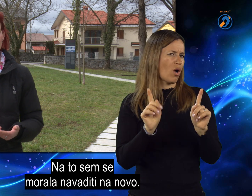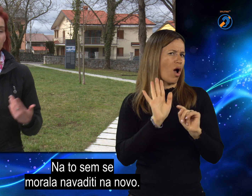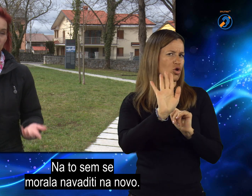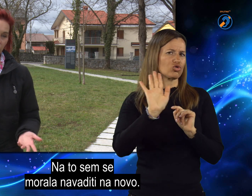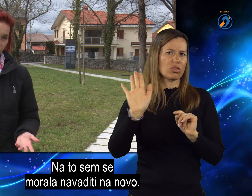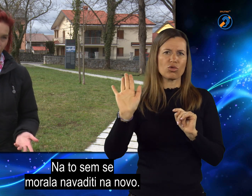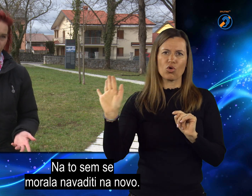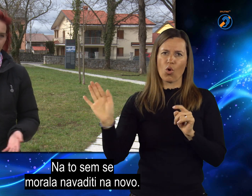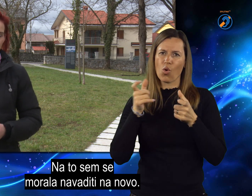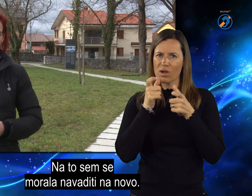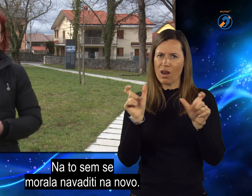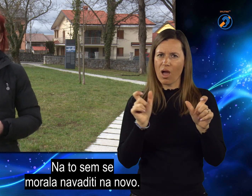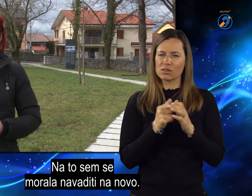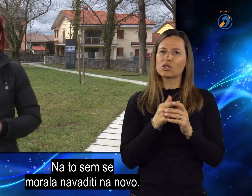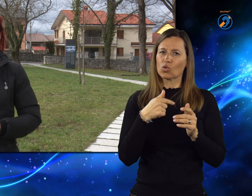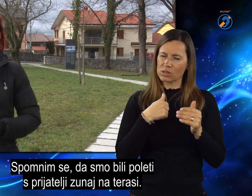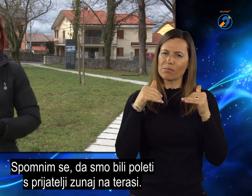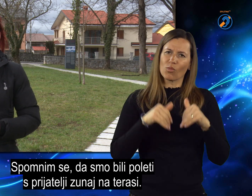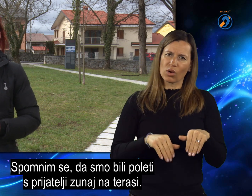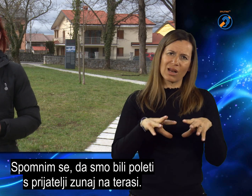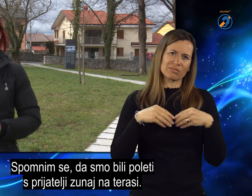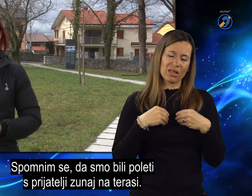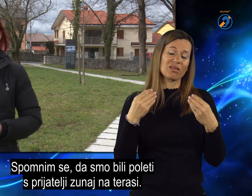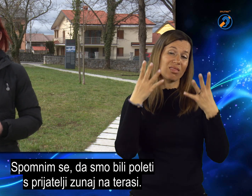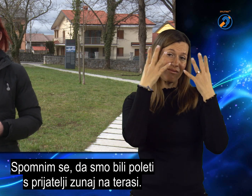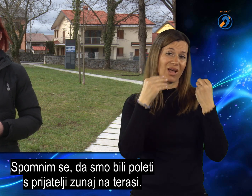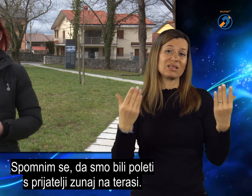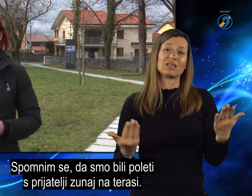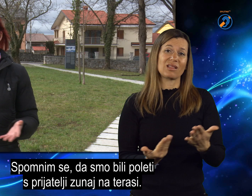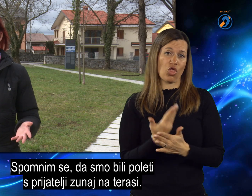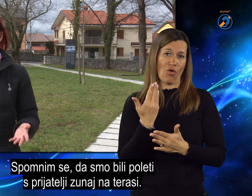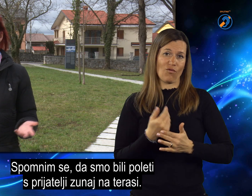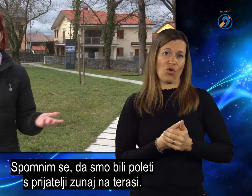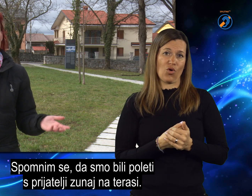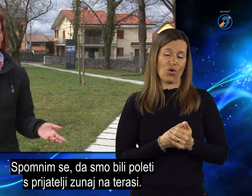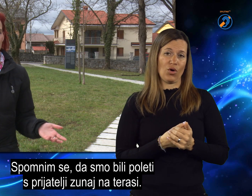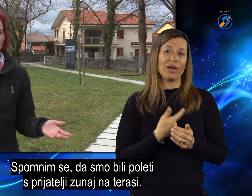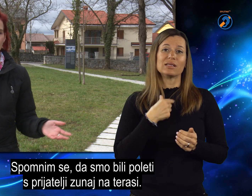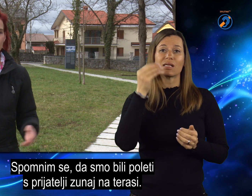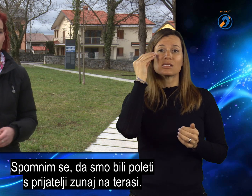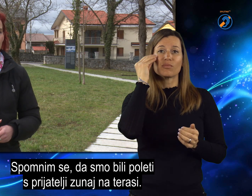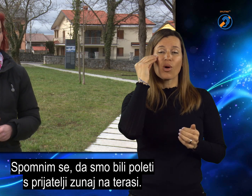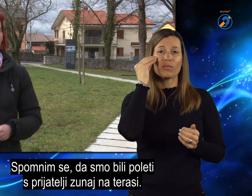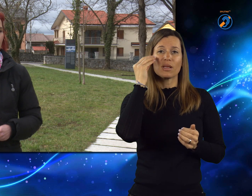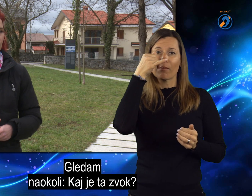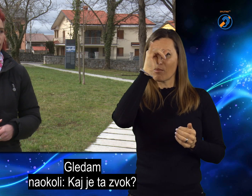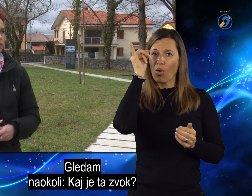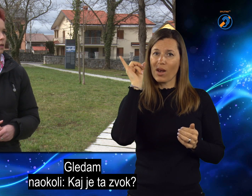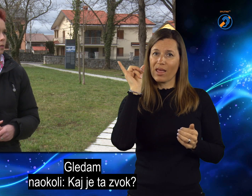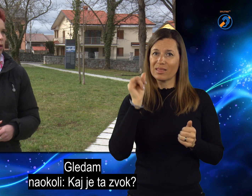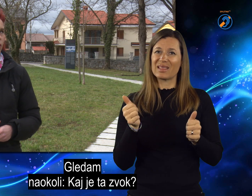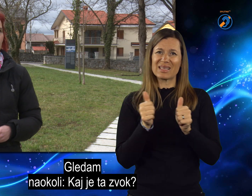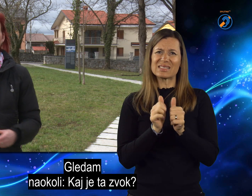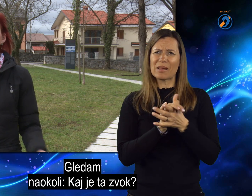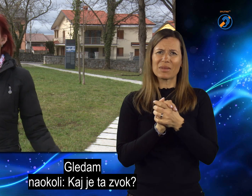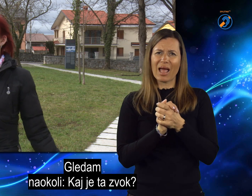navaditi na novo. Se spomnim, da med poletjem s prijatelji smo bili zunaj na terasi Jaz